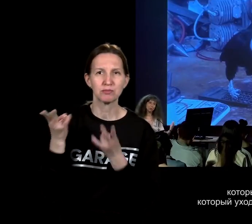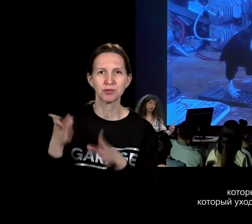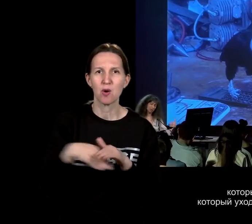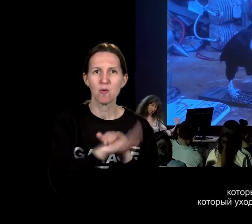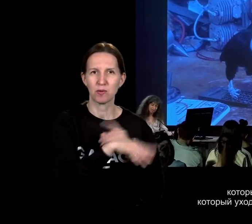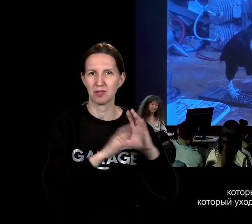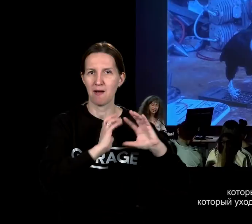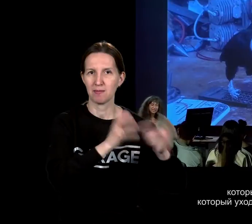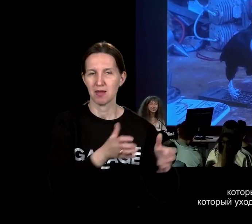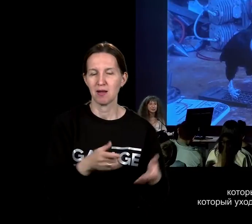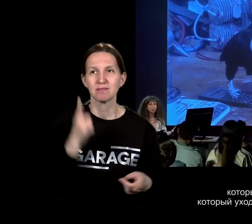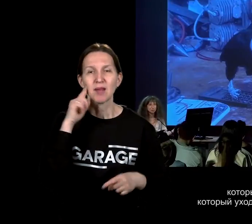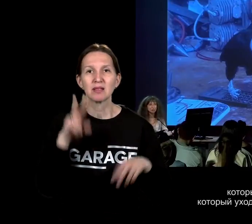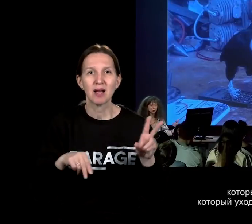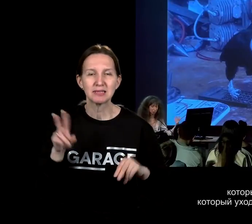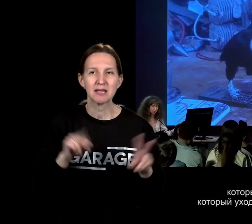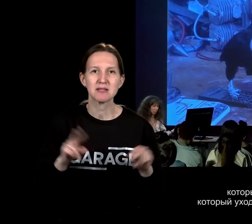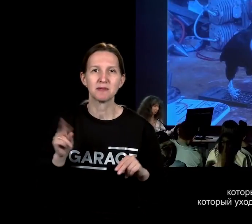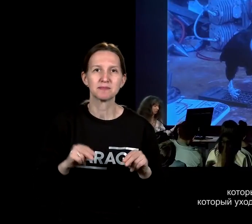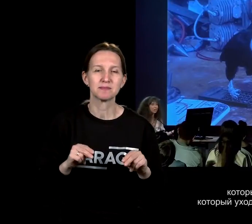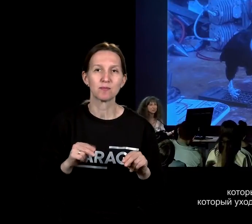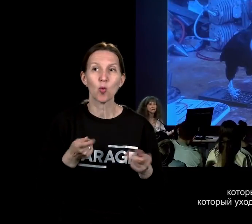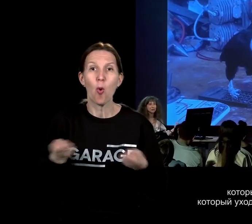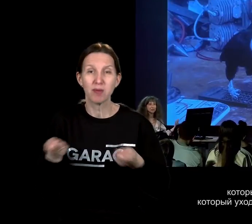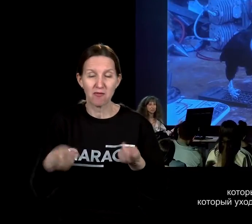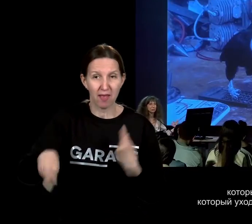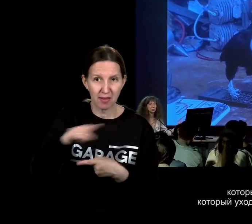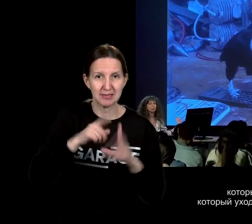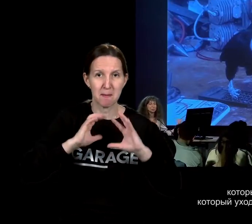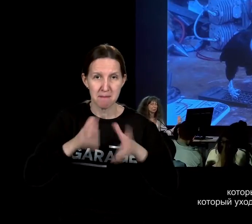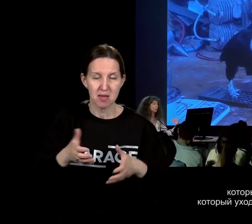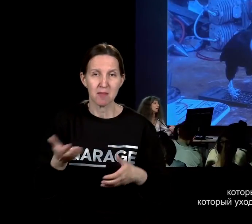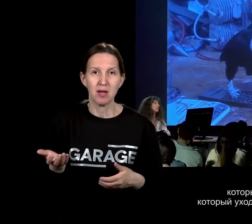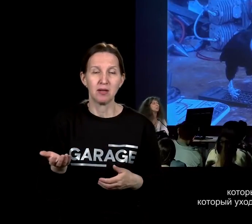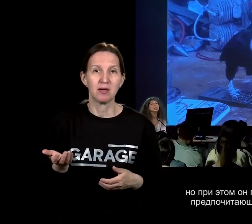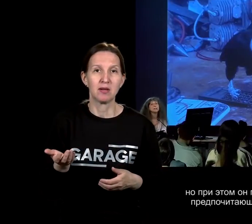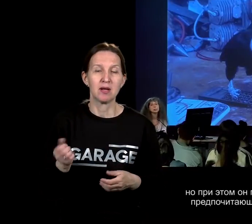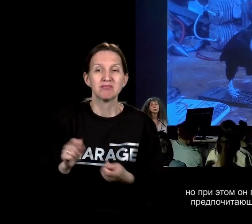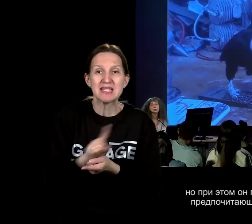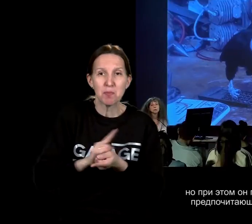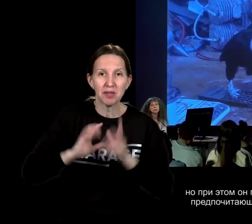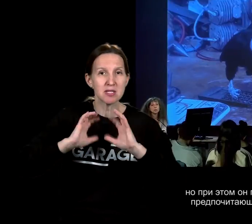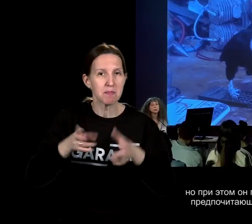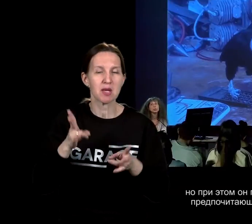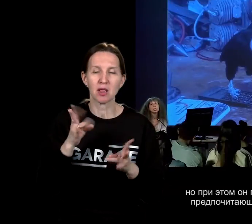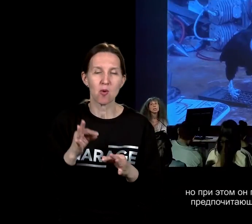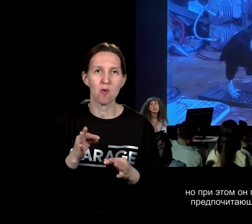может быть, надеясь им управлять, вот, надеясь, как что-то изменить его, но при этом